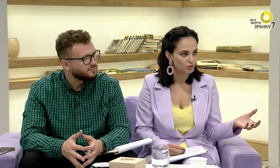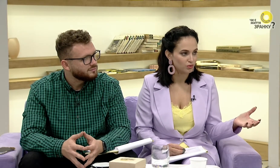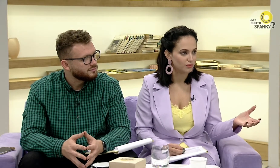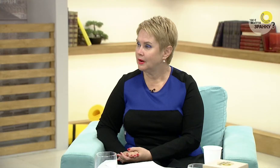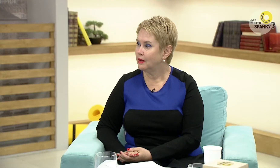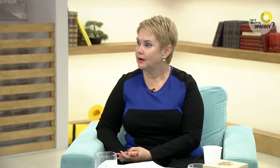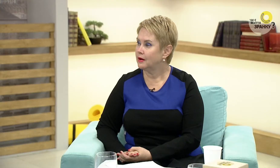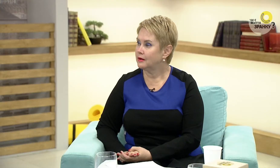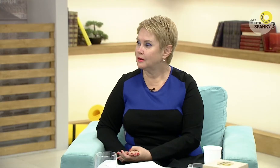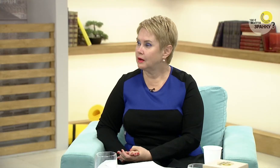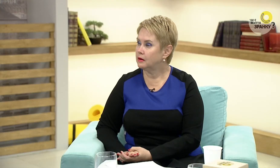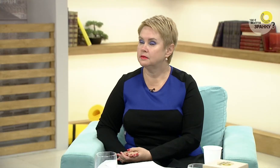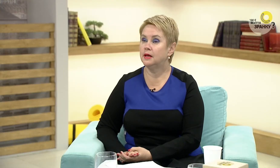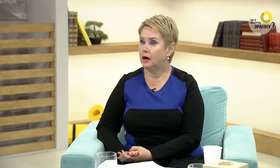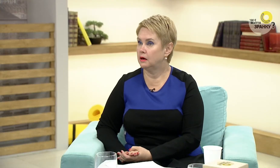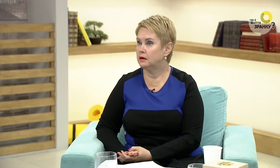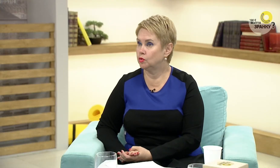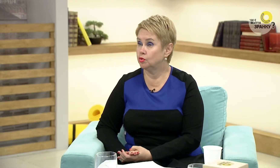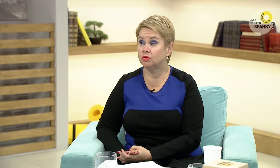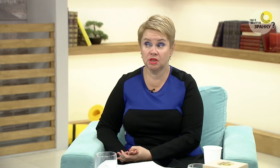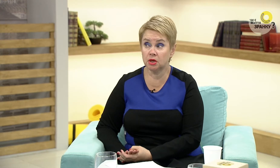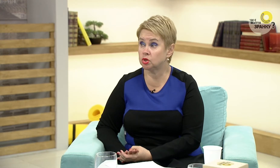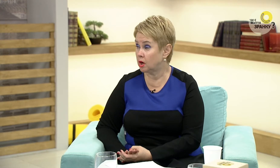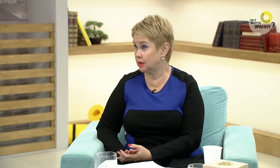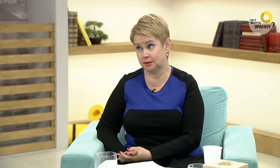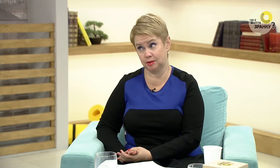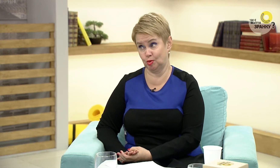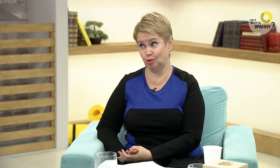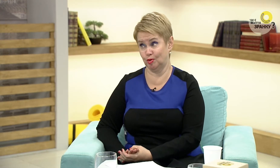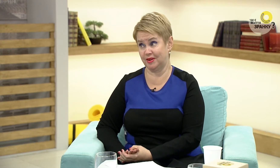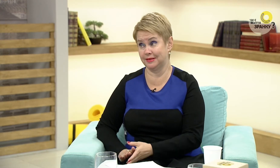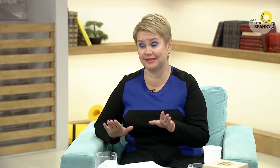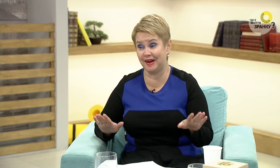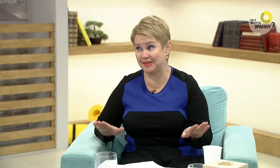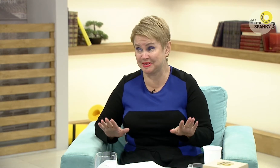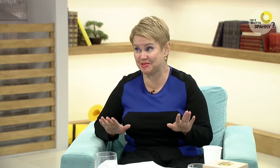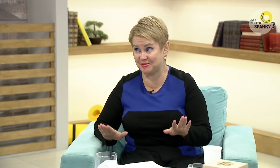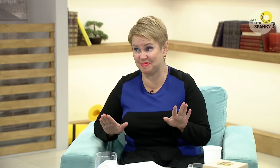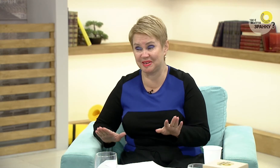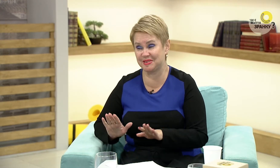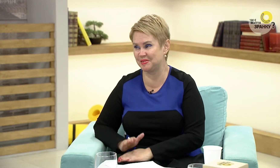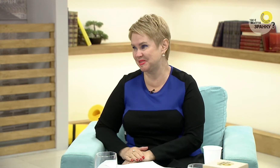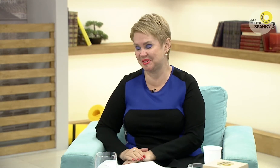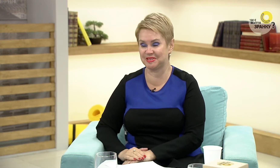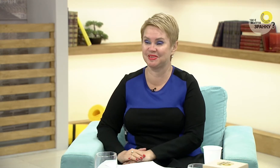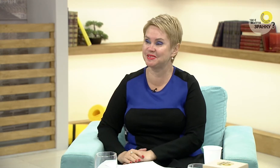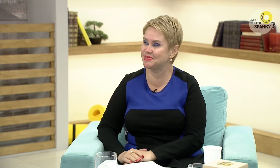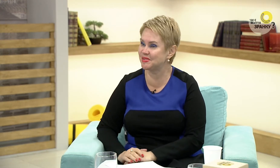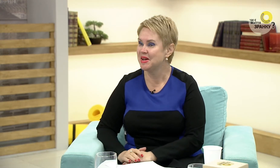музику? Вібрацію якось? Так, люди, ой, ви знаєте, як шикарно вони танцюють. Так? Да, они слушают вибрацию, они очень хорошо танцуют,